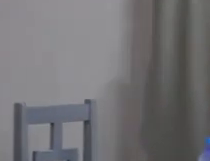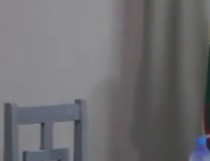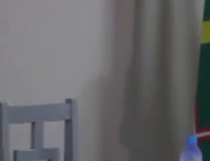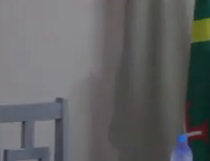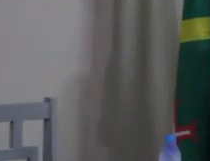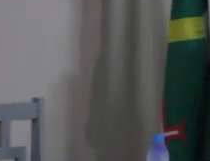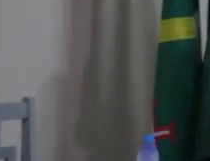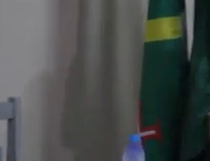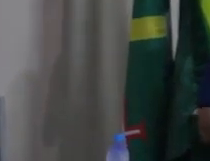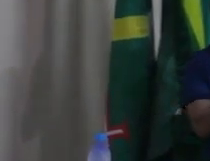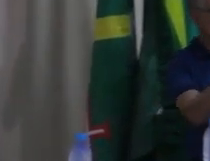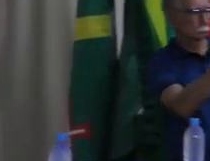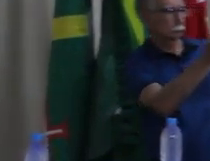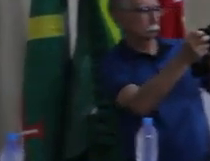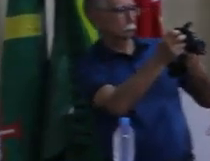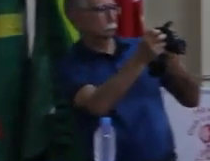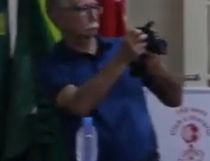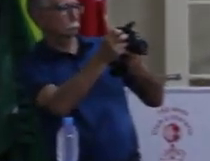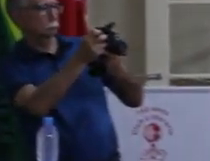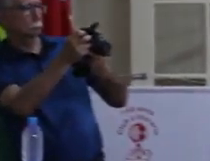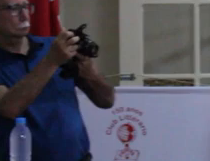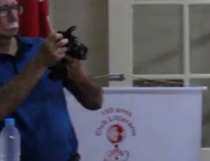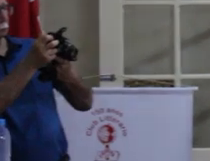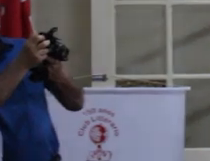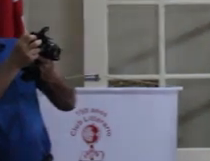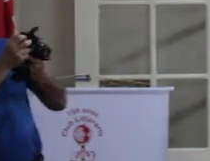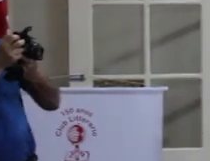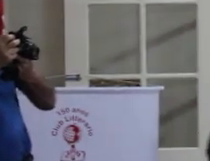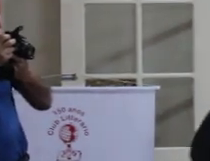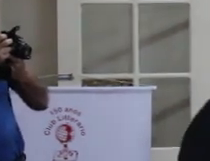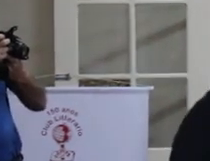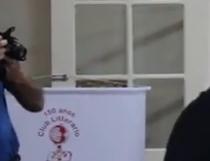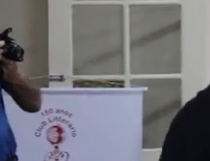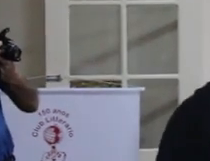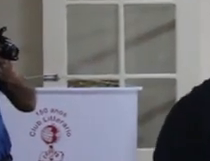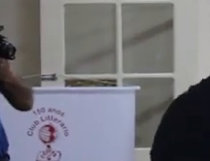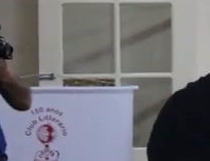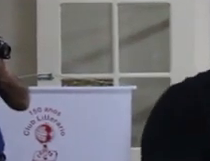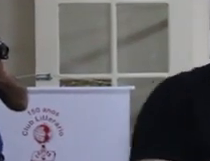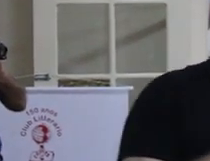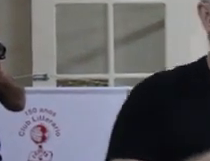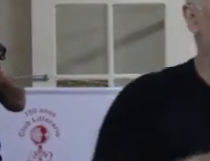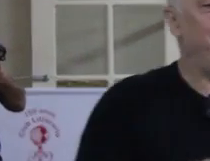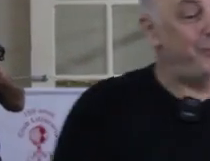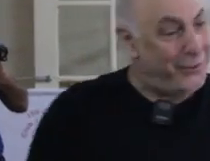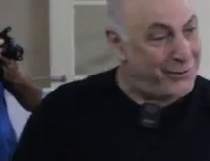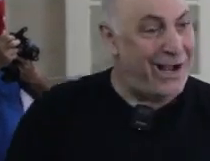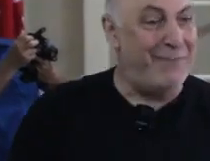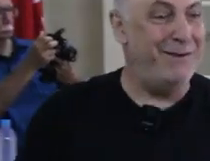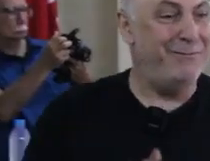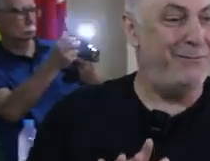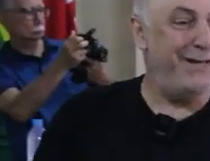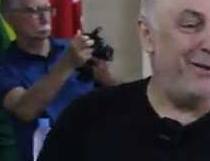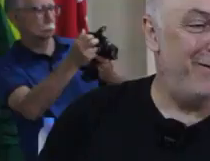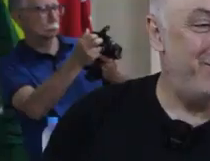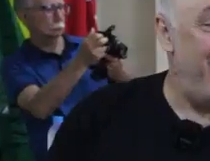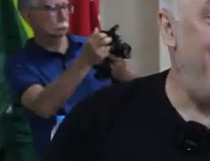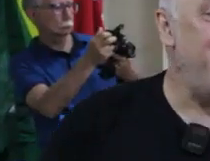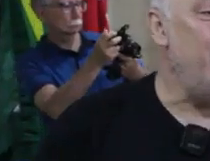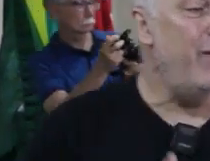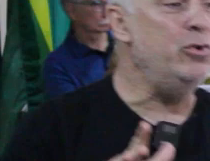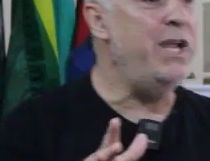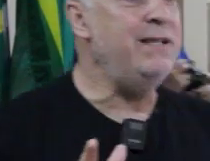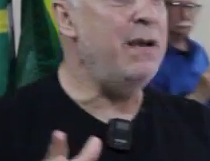Ok. Em novembro, eu fui convidado por Sorocaba para dar